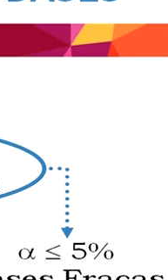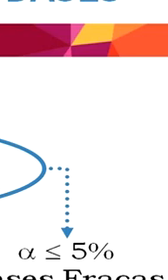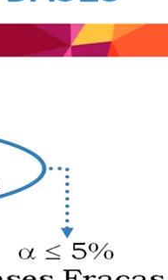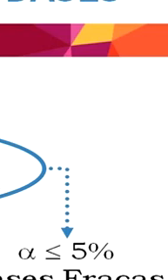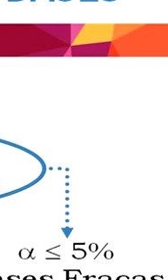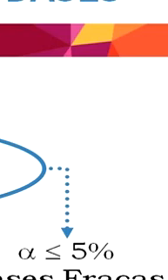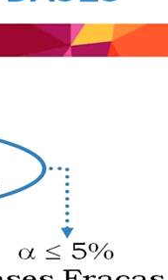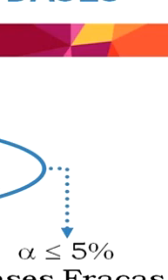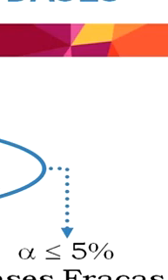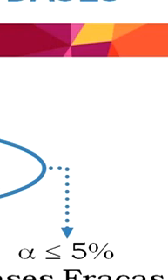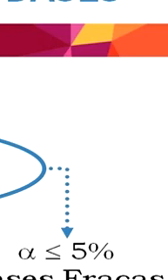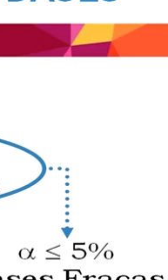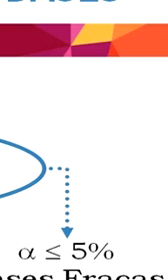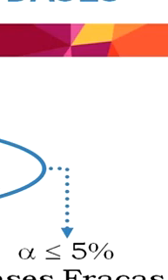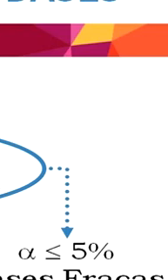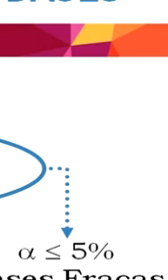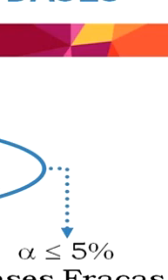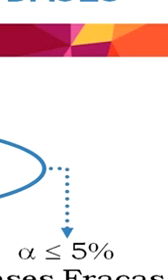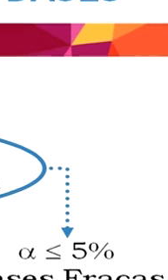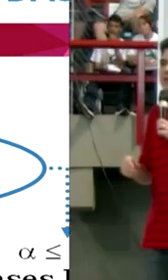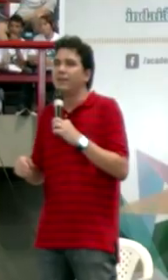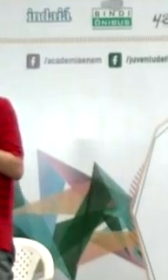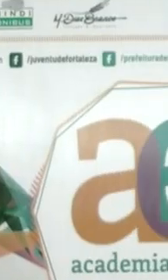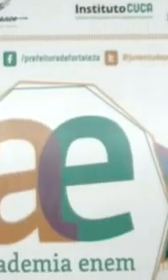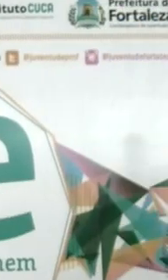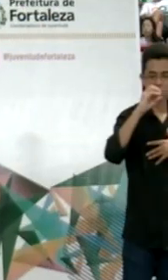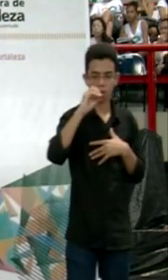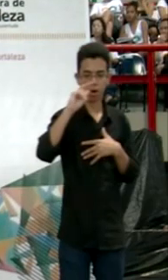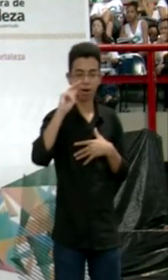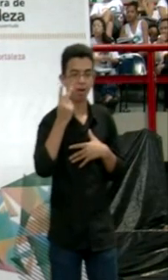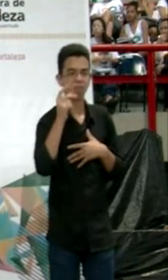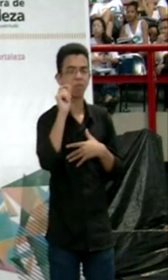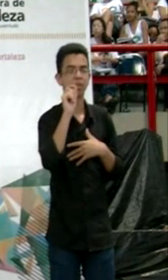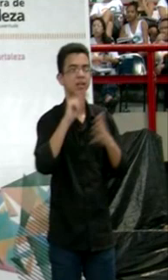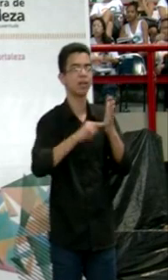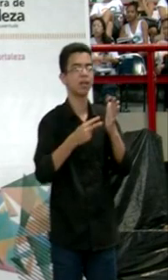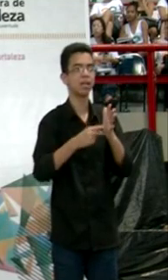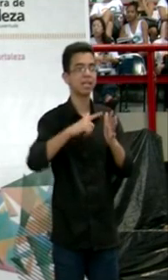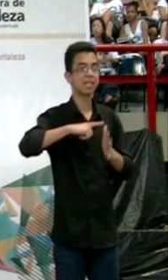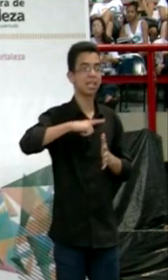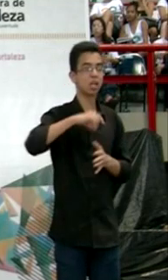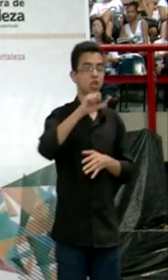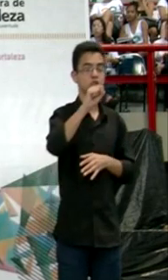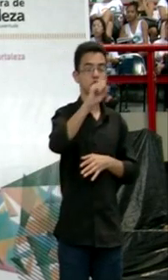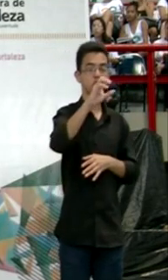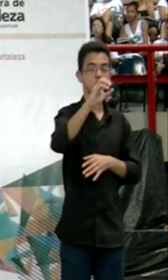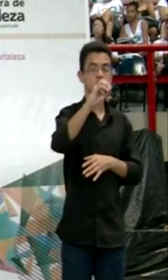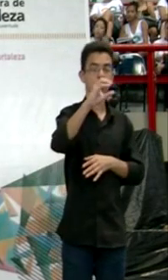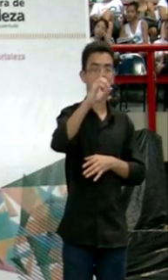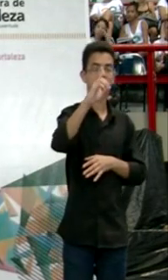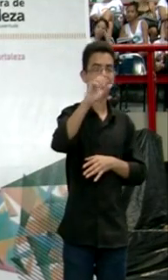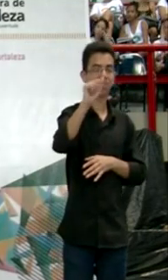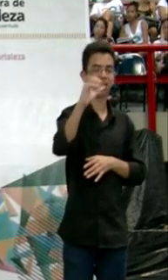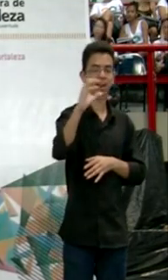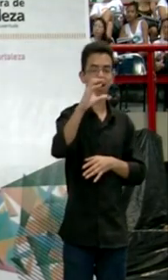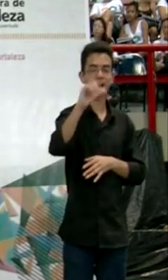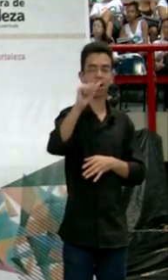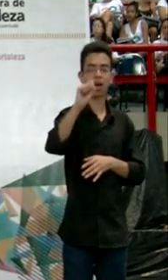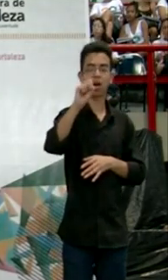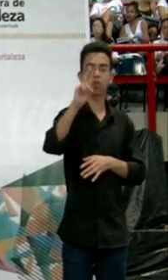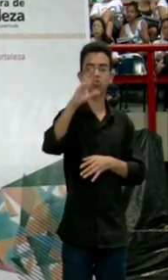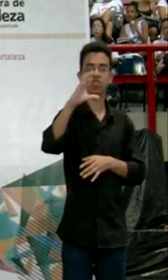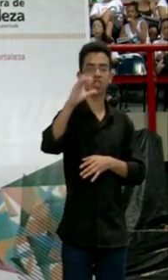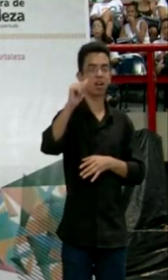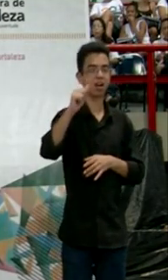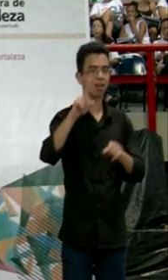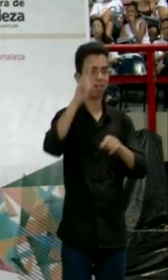aplicação desse NaOH nas nossas residências? Ele é chamado de soda cáustica. Para que a gente utiliza